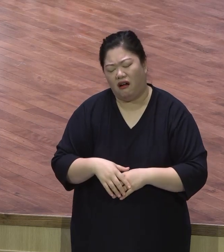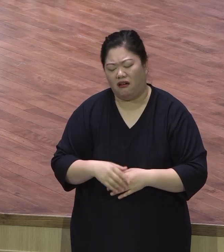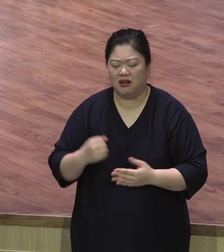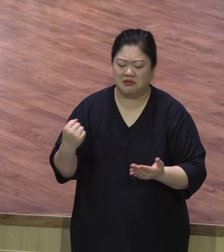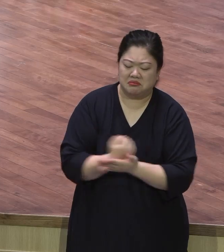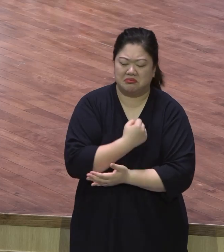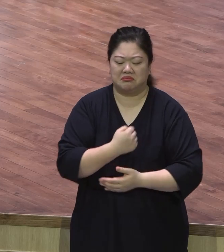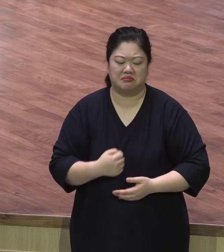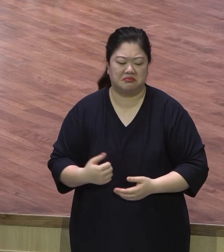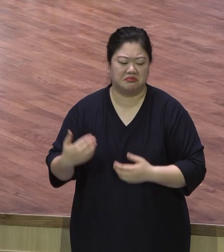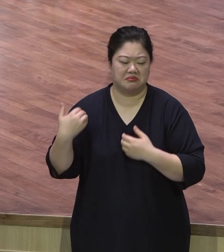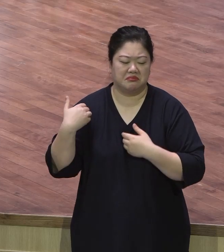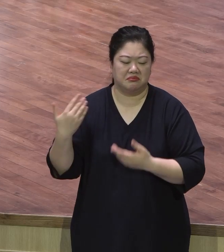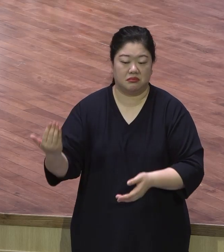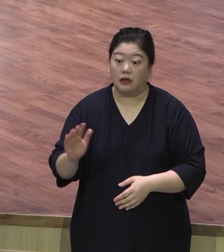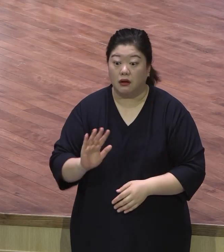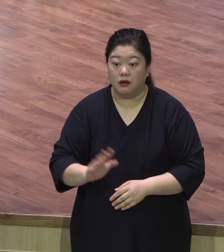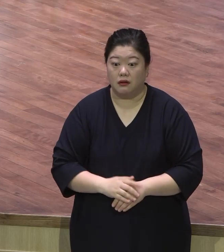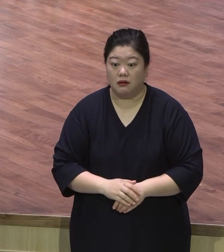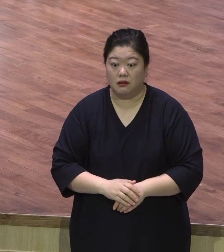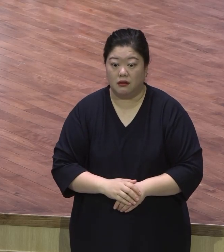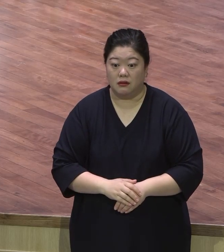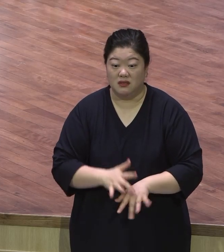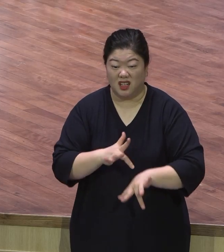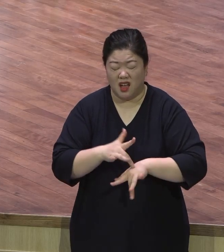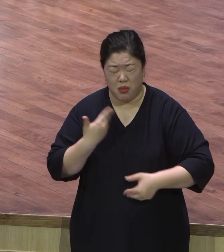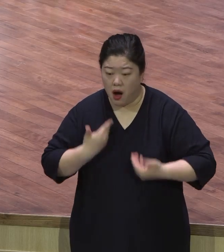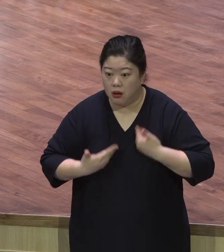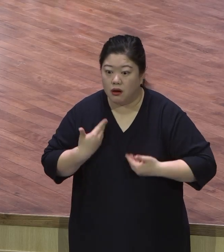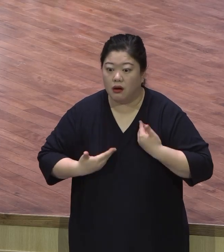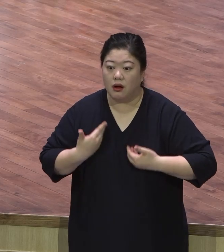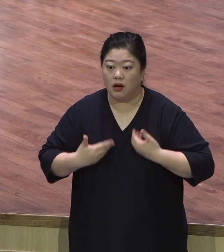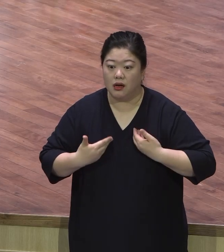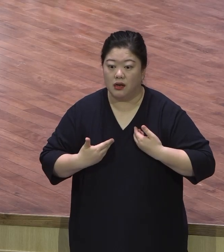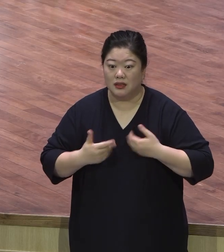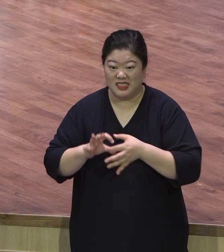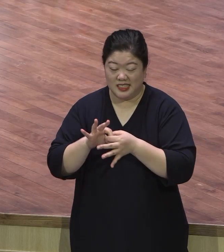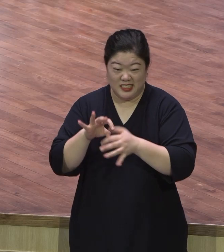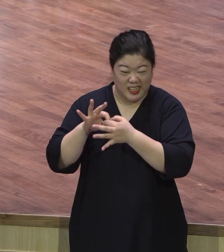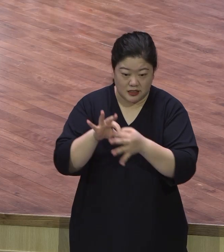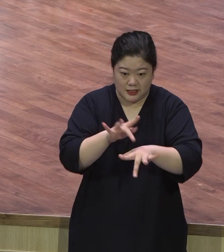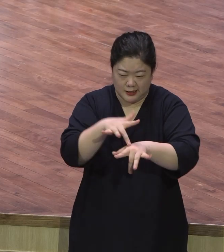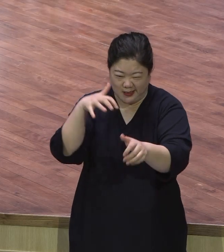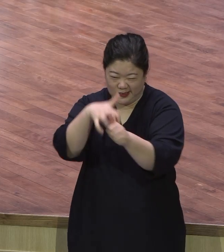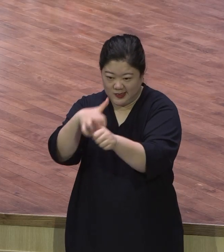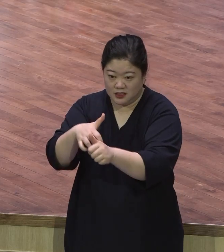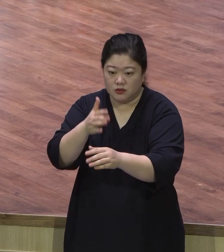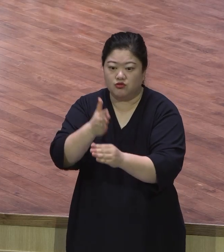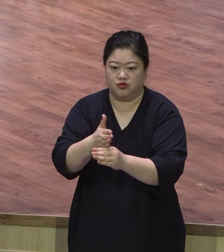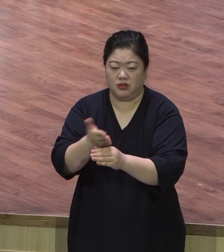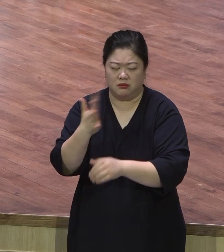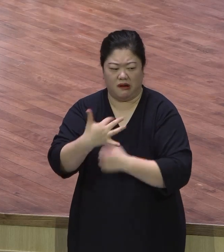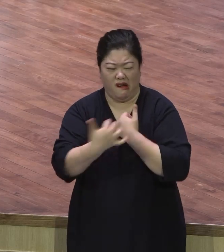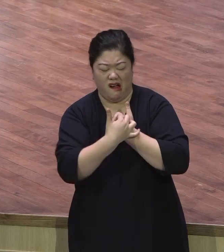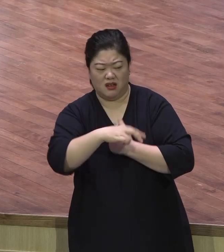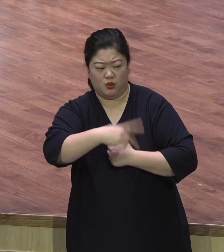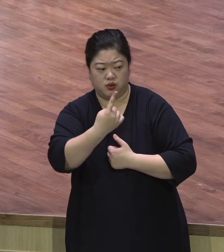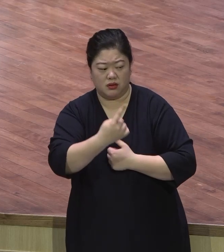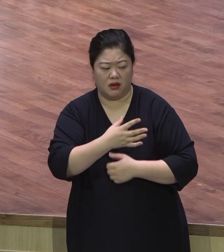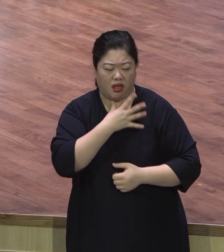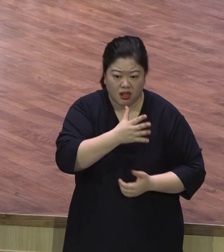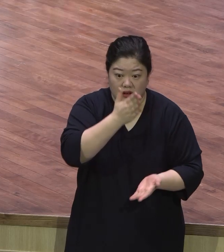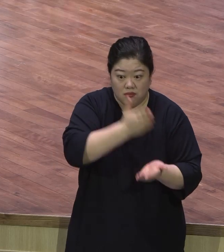때문에 그래요 돈 때문에 교회 안에서도 사단 속임수에 속지 마시고 하늘 창고에다 보물 삼는 지혜로운